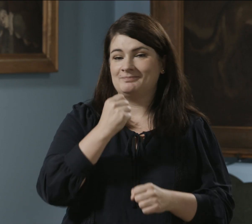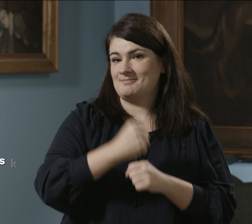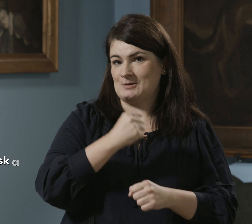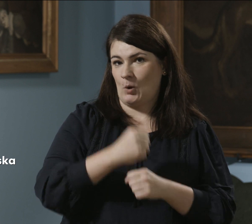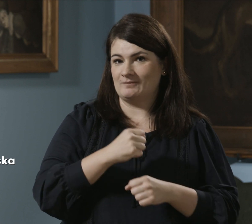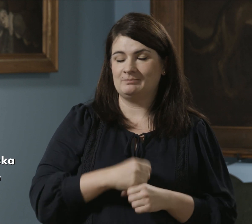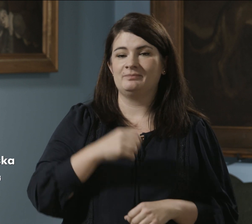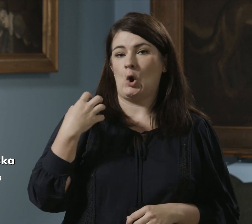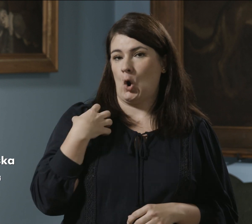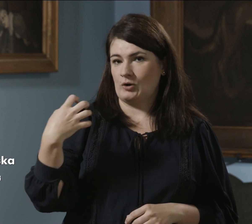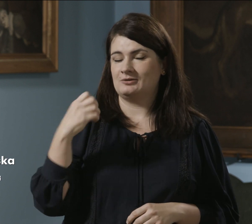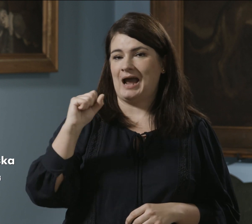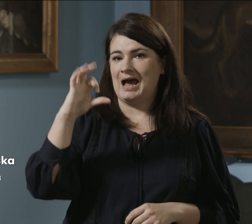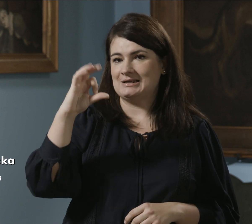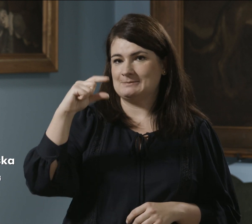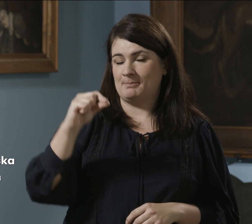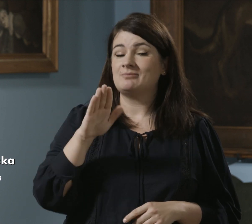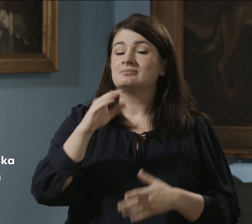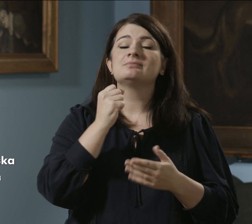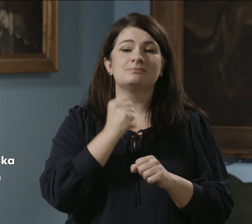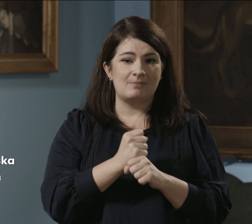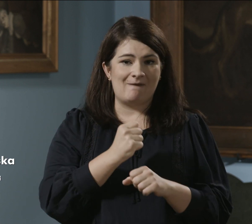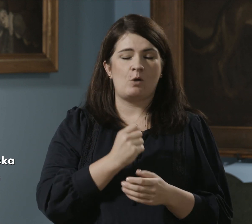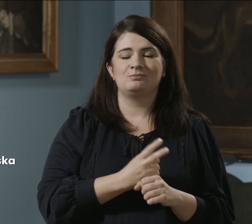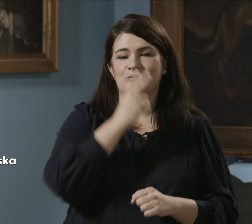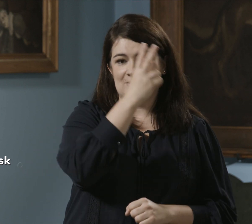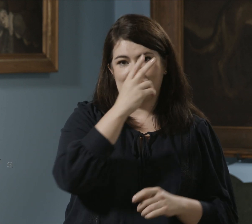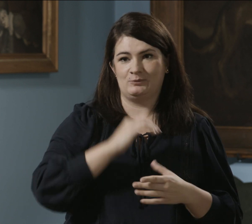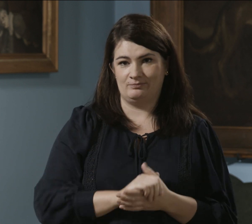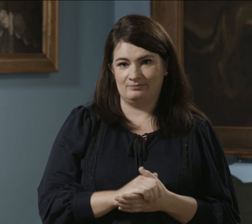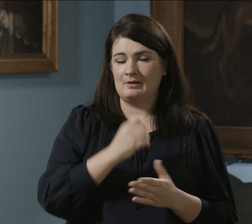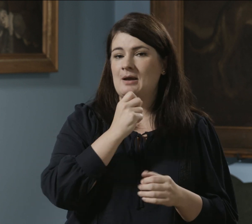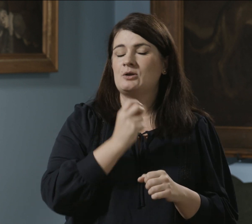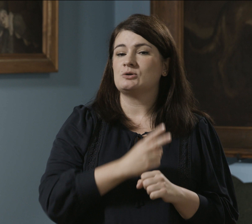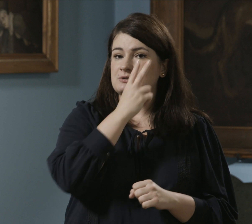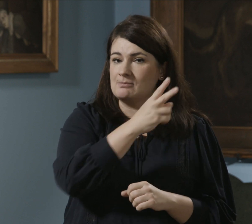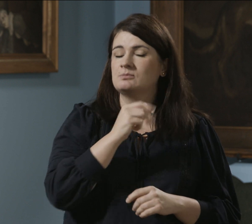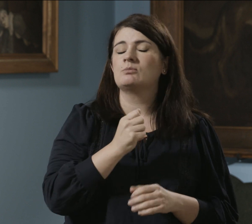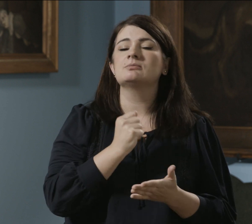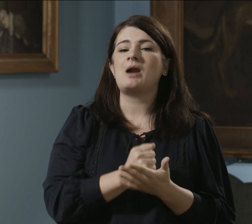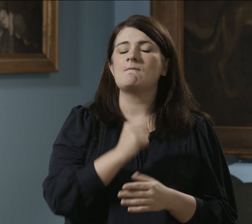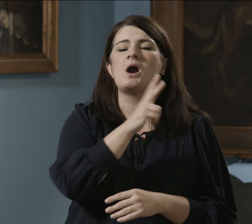pracownik, gość Akademii Sztuk Pięknych ma prawo do dostępności. Dostępność jest prawem każdego